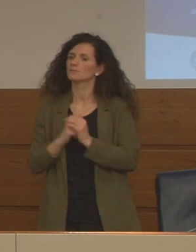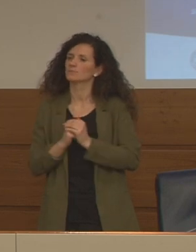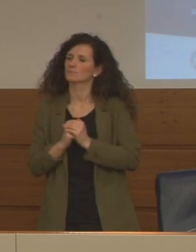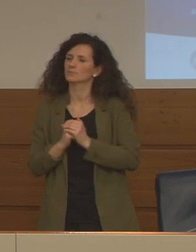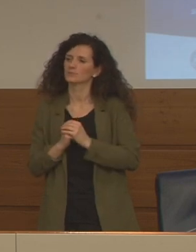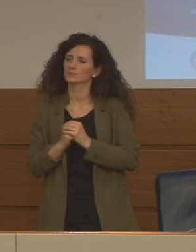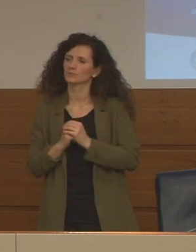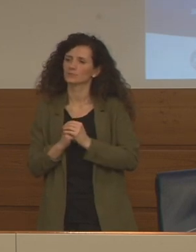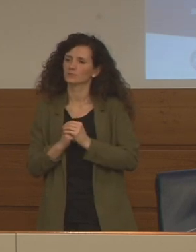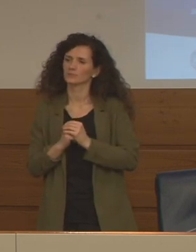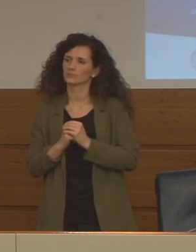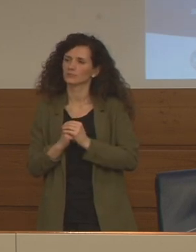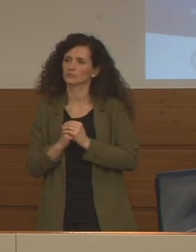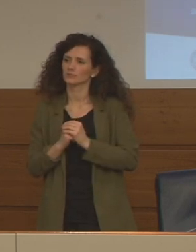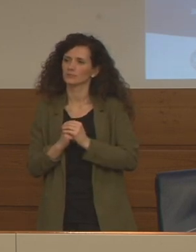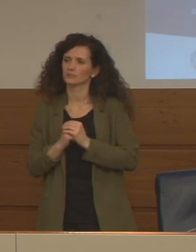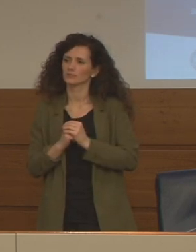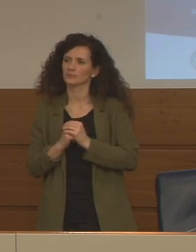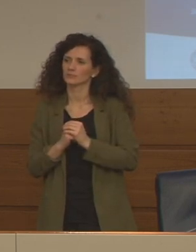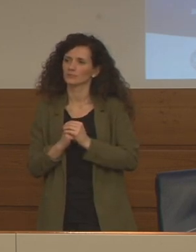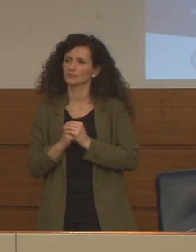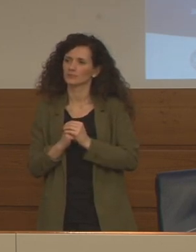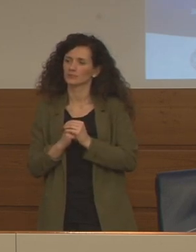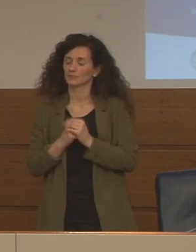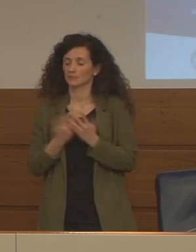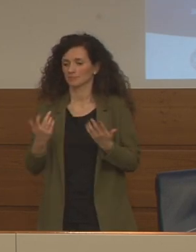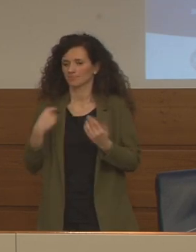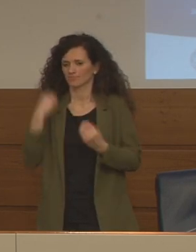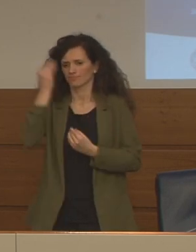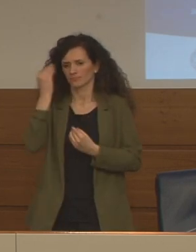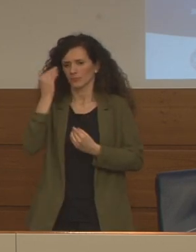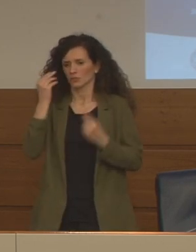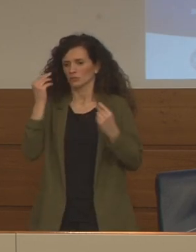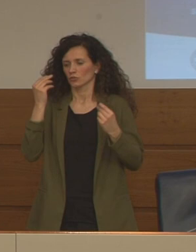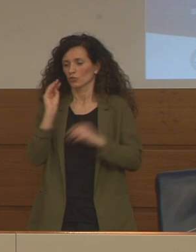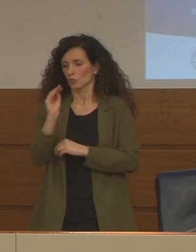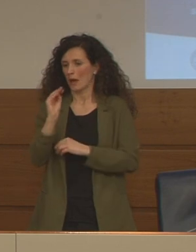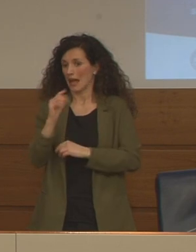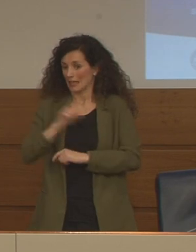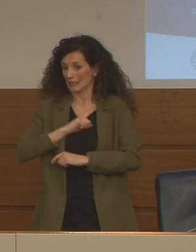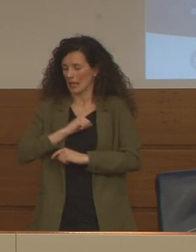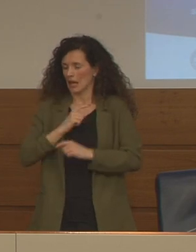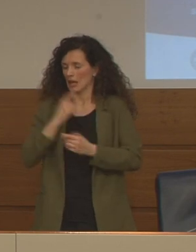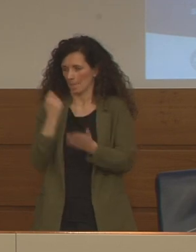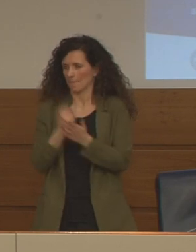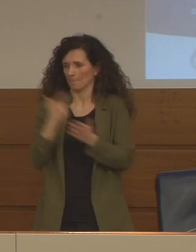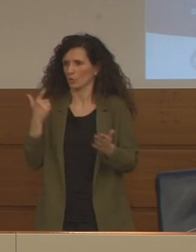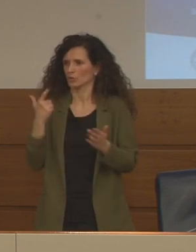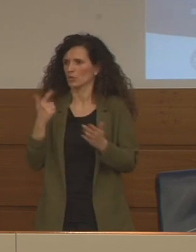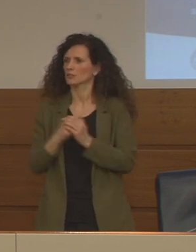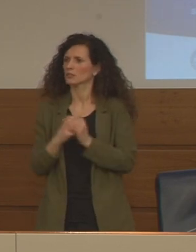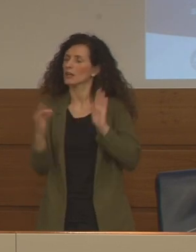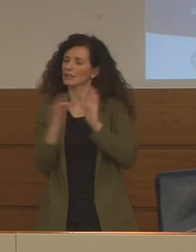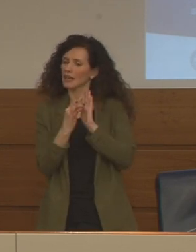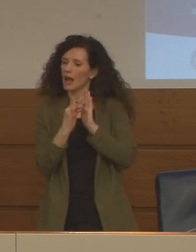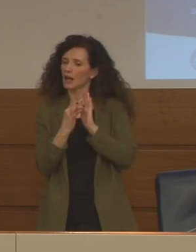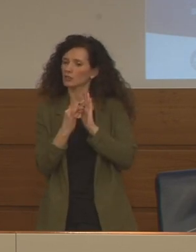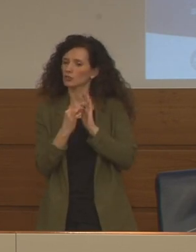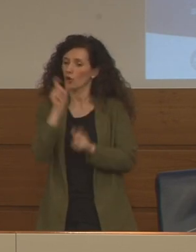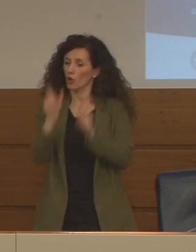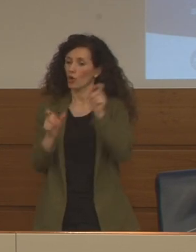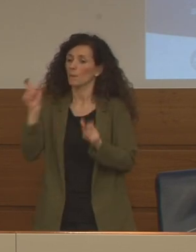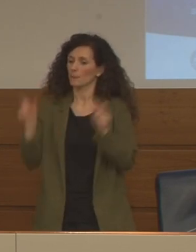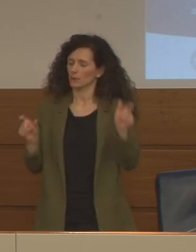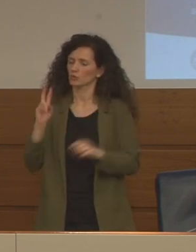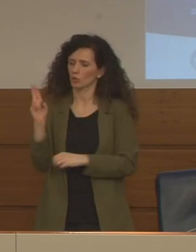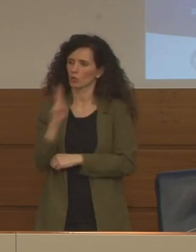perché credo che sia importante dato anche rispettoso delle persone che muoiono in questo